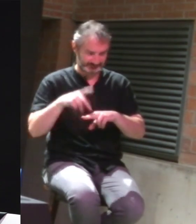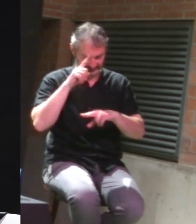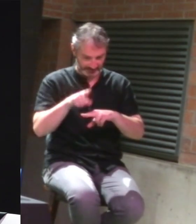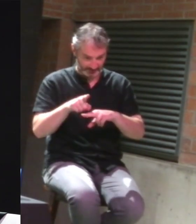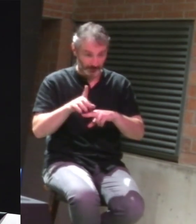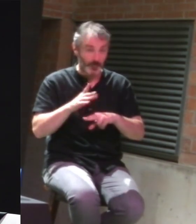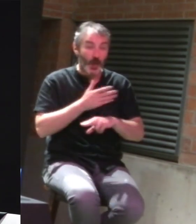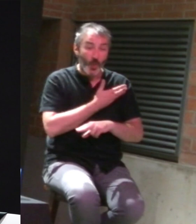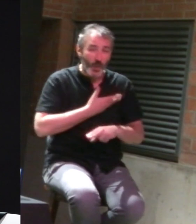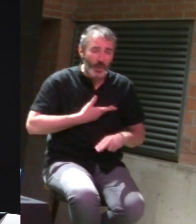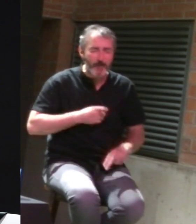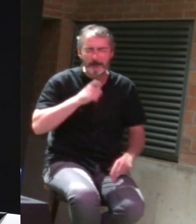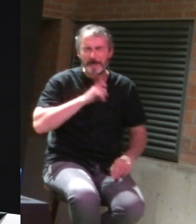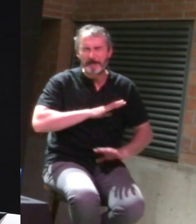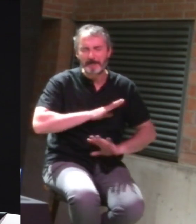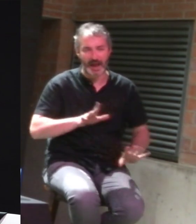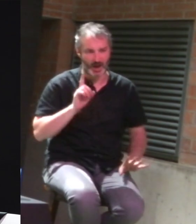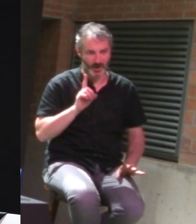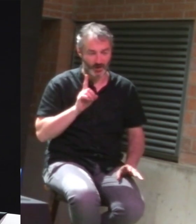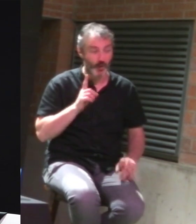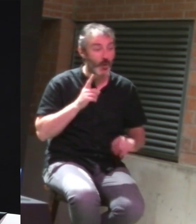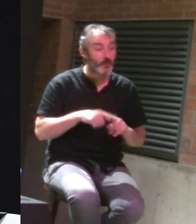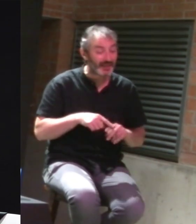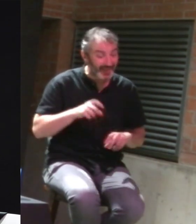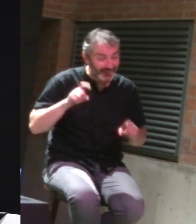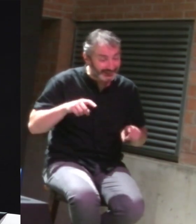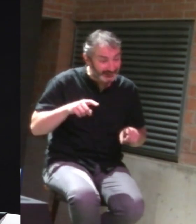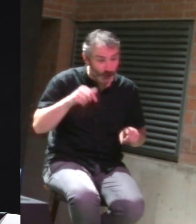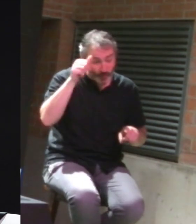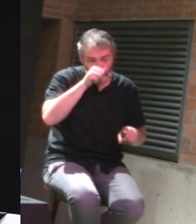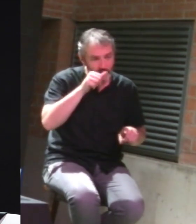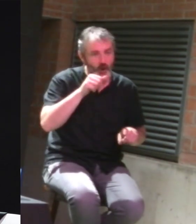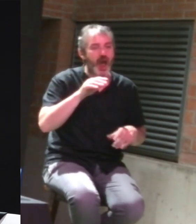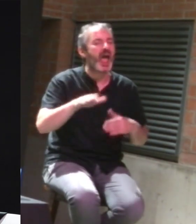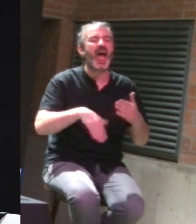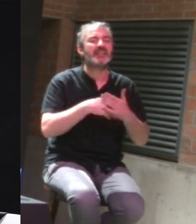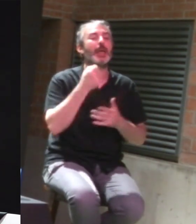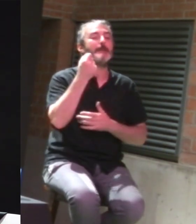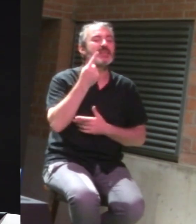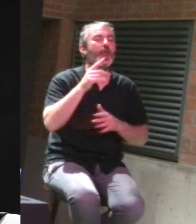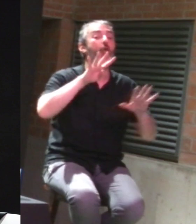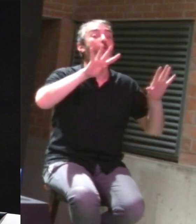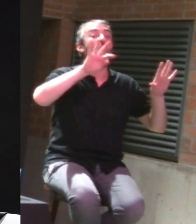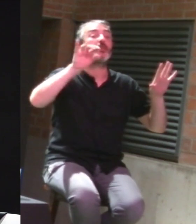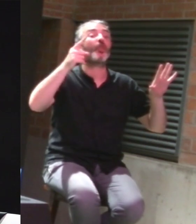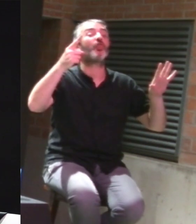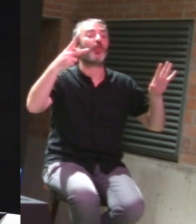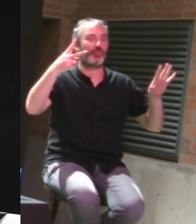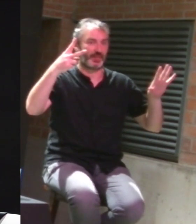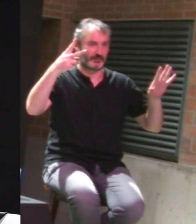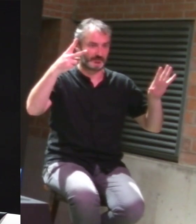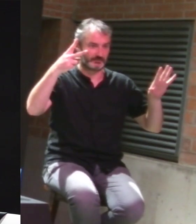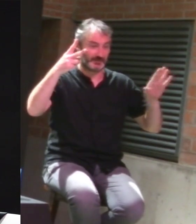mala gent, que només van acceptar el descans dominical en 1912. I perquè ho va demanar l'Iglesia perquè la gent pogués